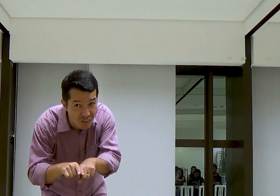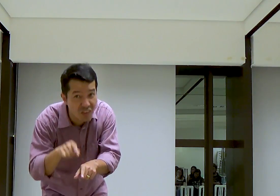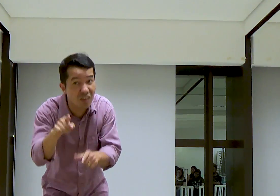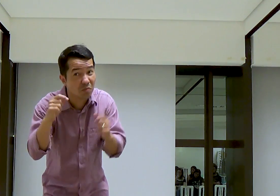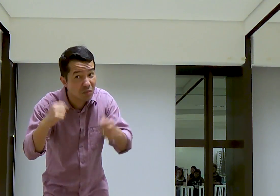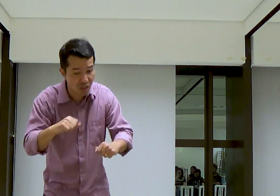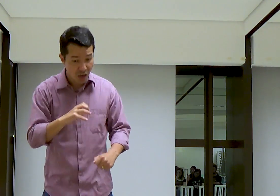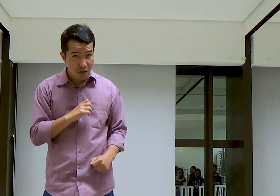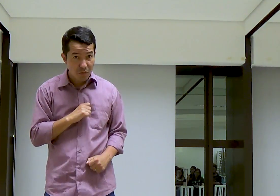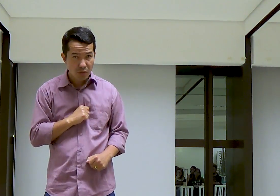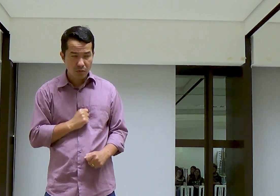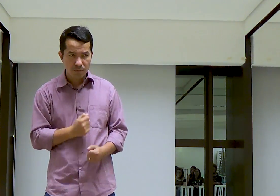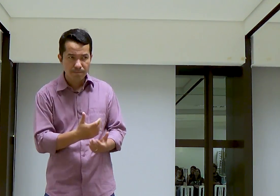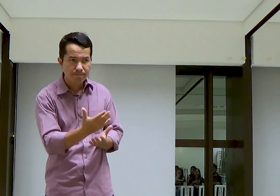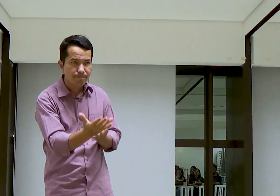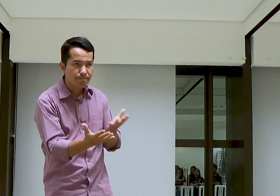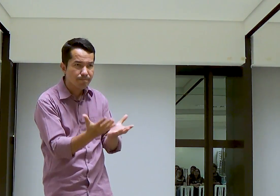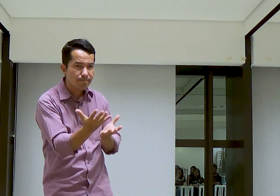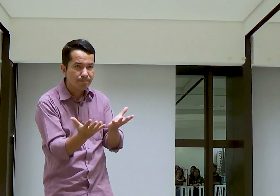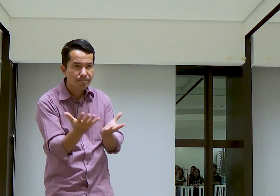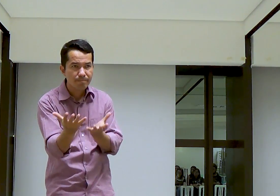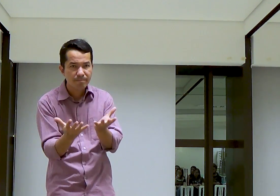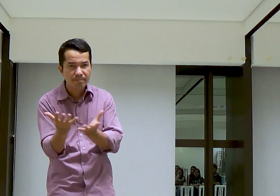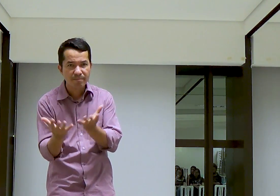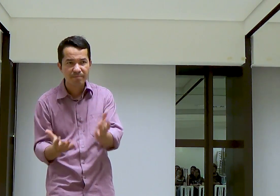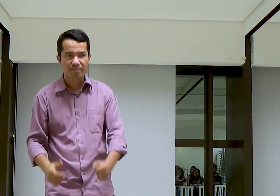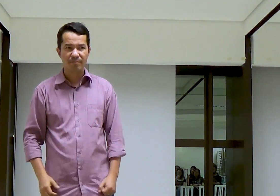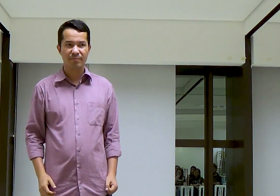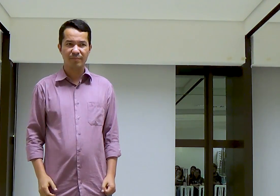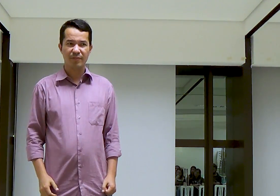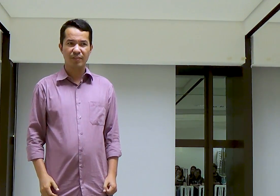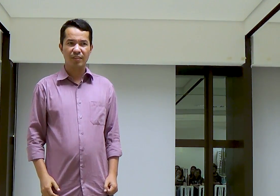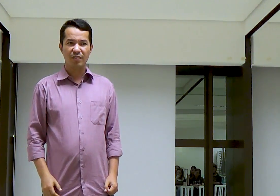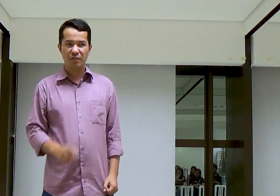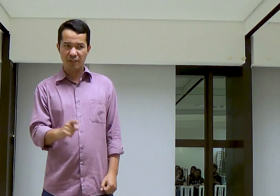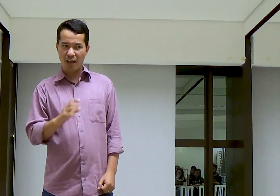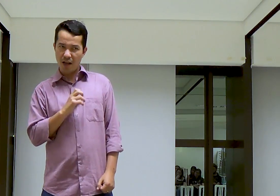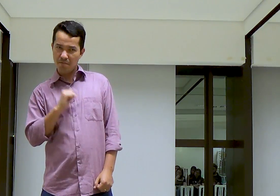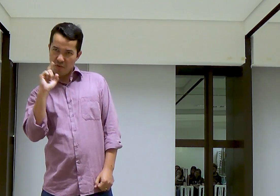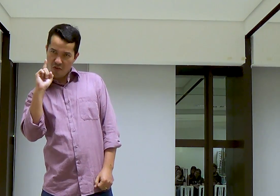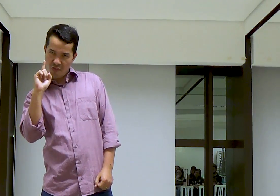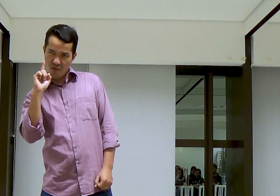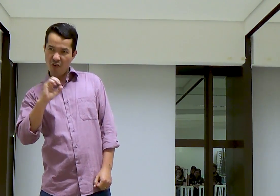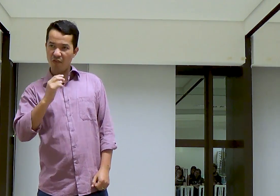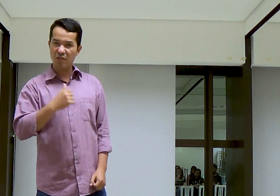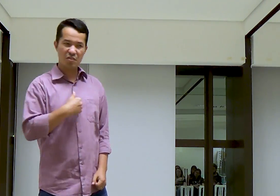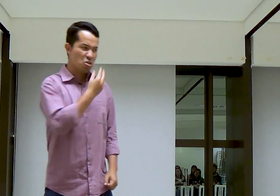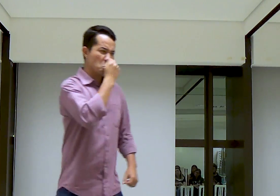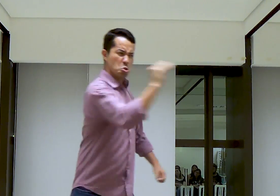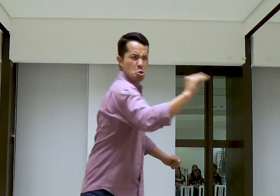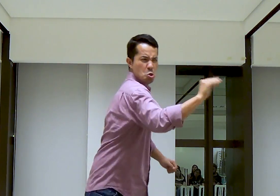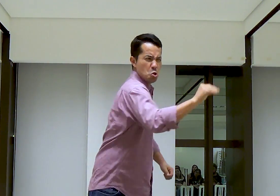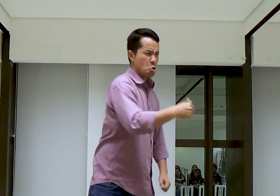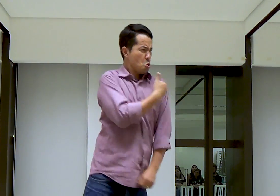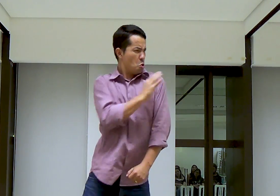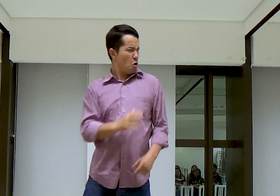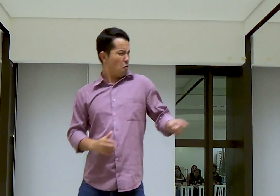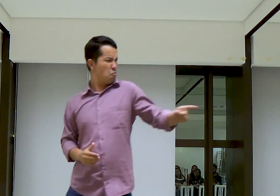servo de Deus, eu preciso amar. Eu preciso compartilhar. Você ama Deus,